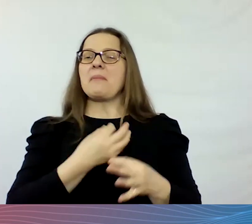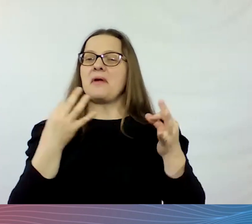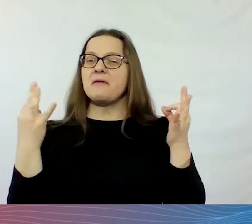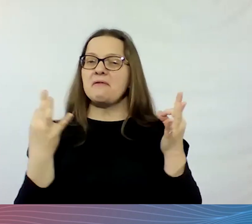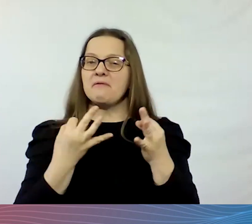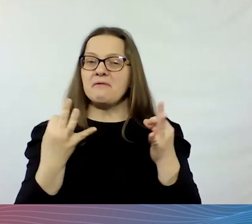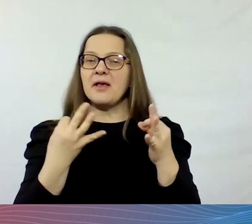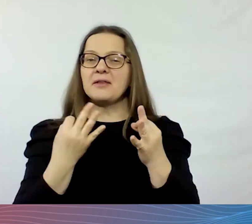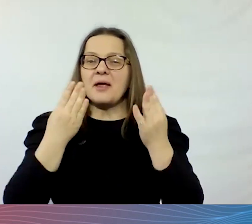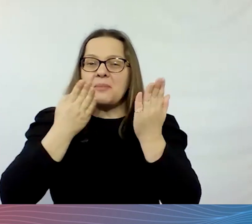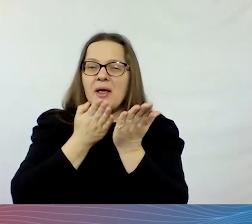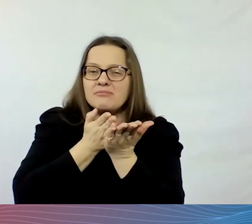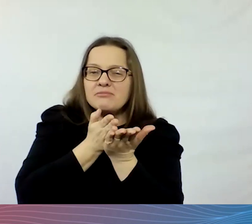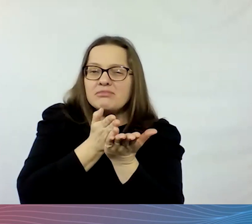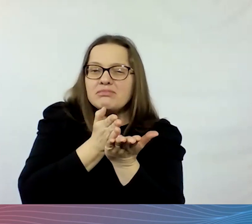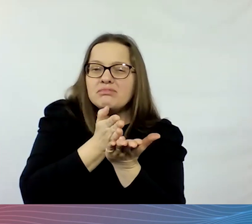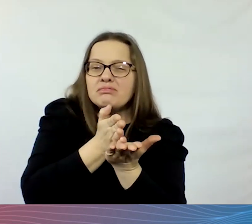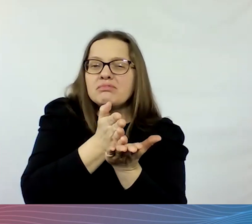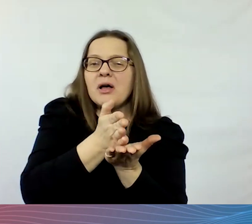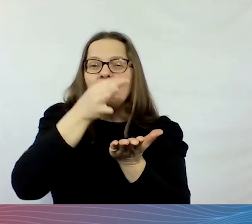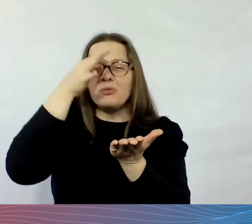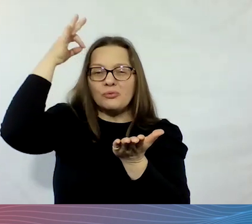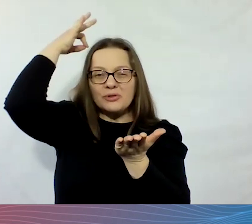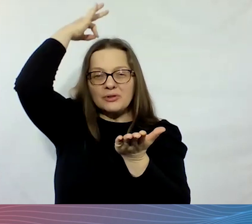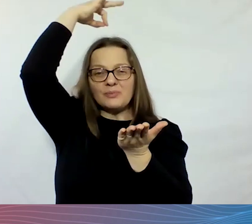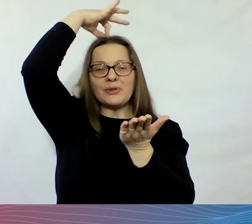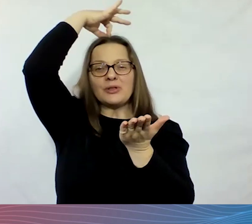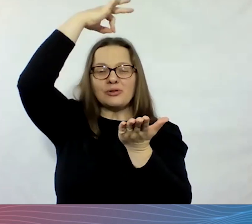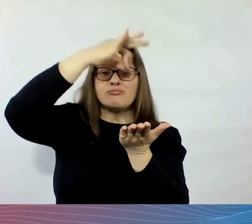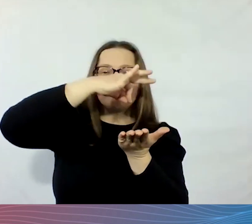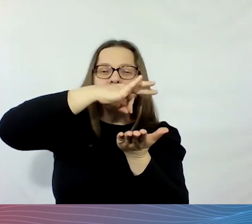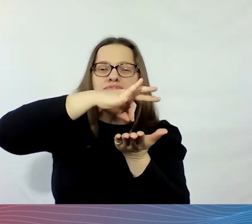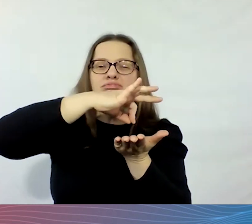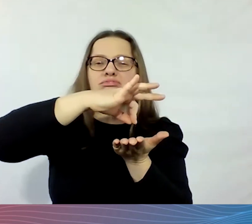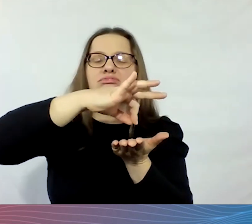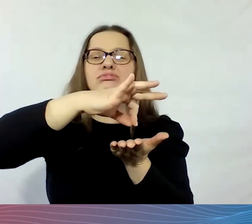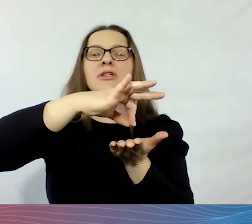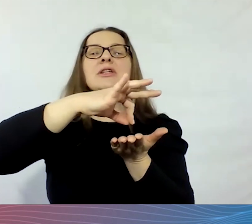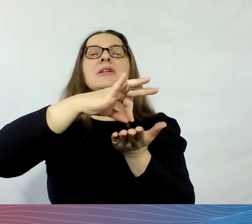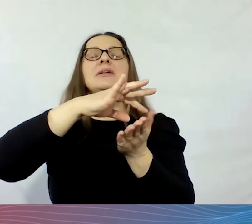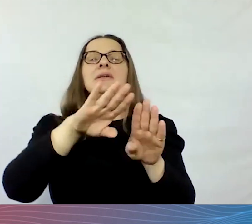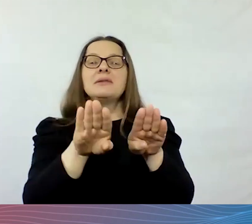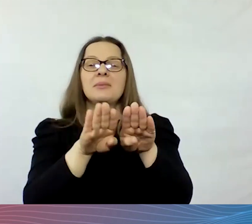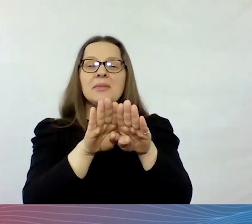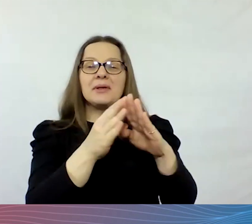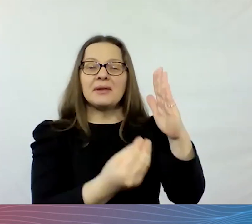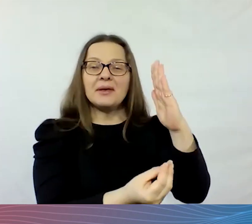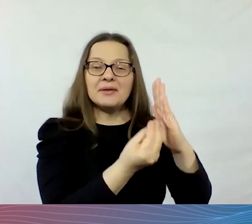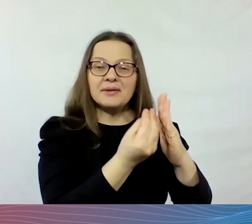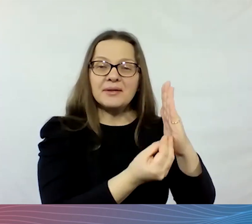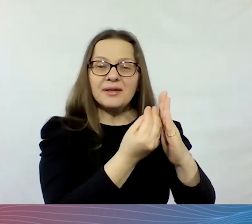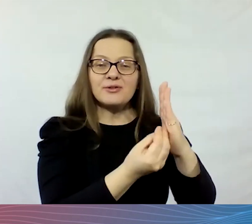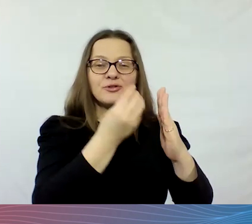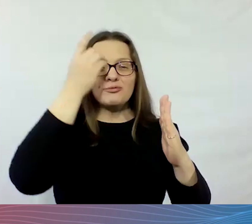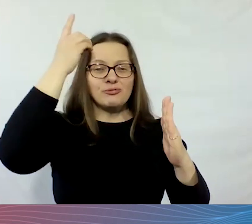nos colocado no corpo, Ele tem nos dado dons para cada membro, né? Ele hoje está, né? Não só isso,